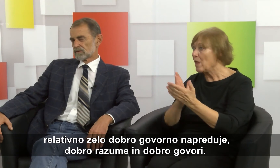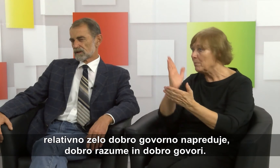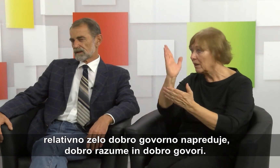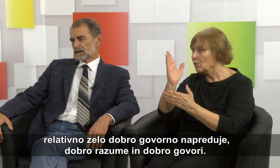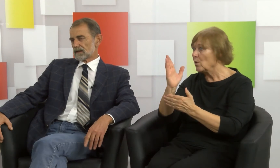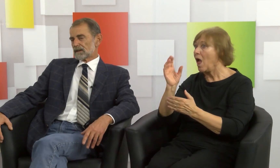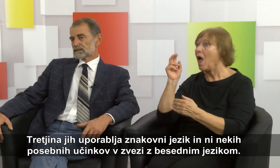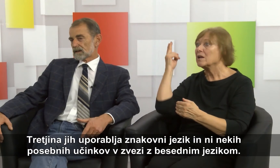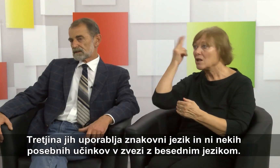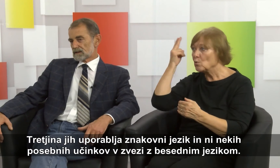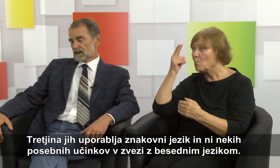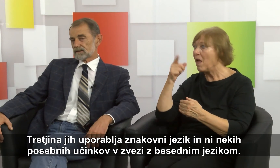govori. Tretjina